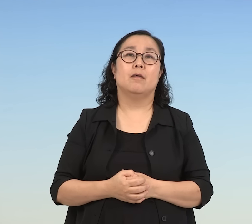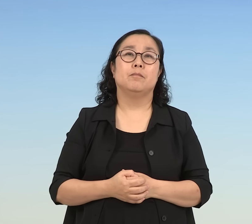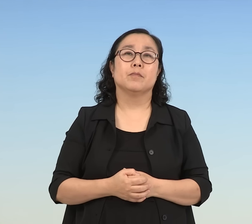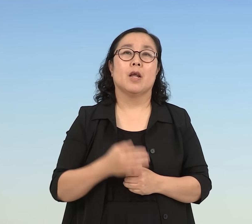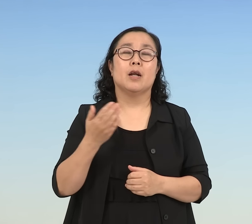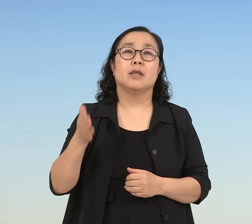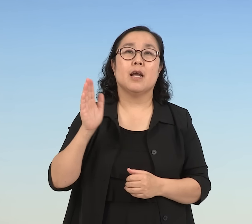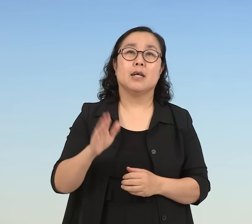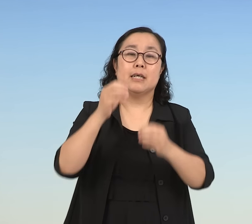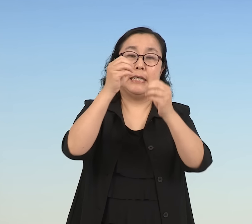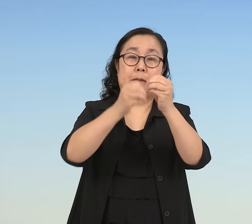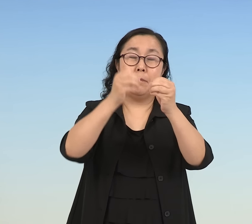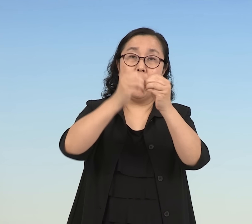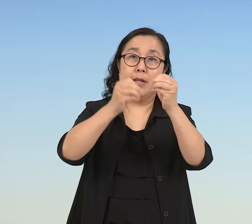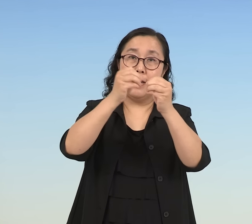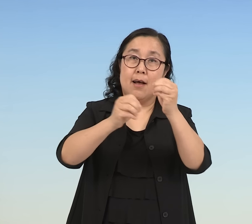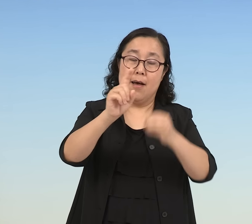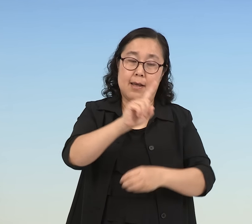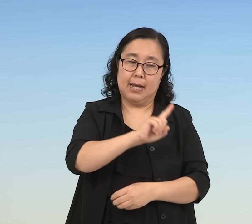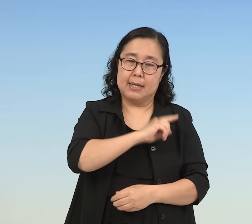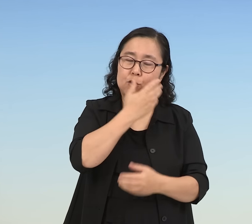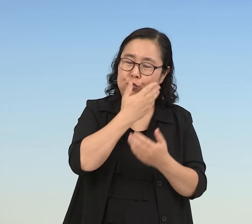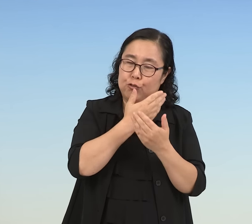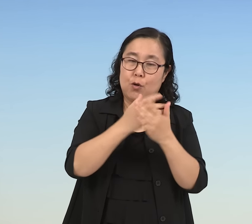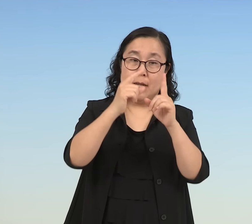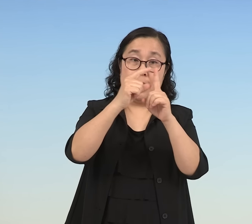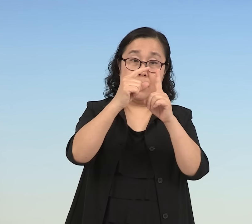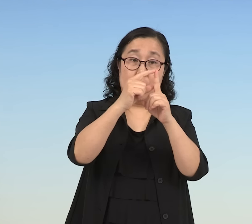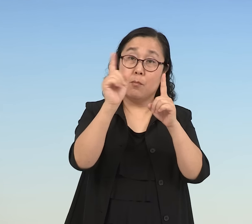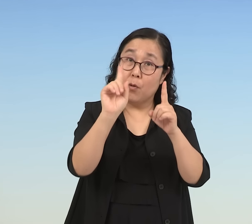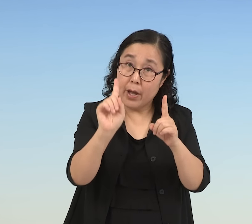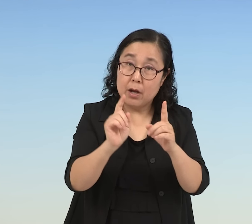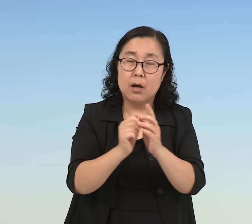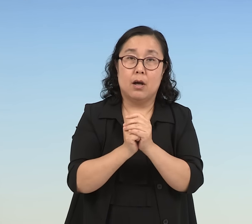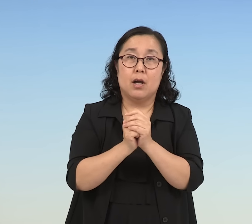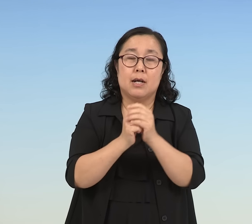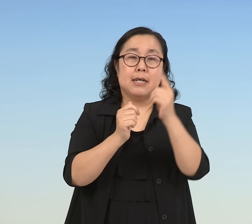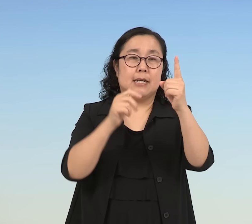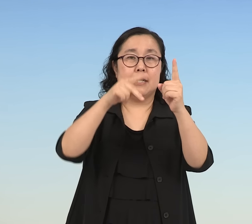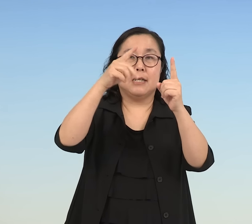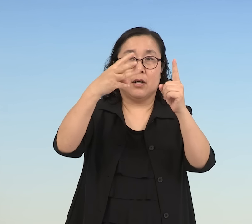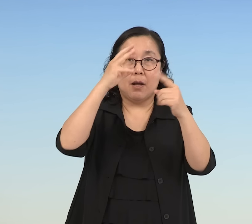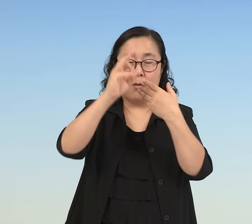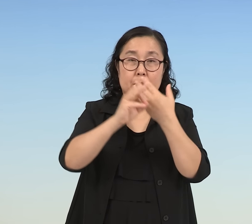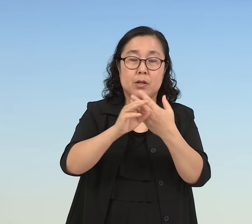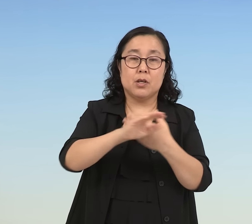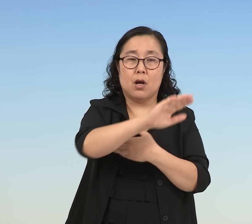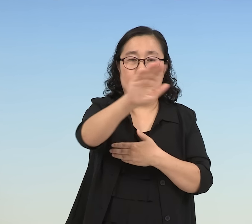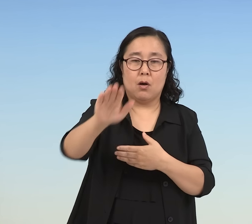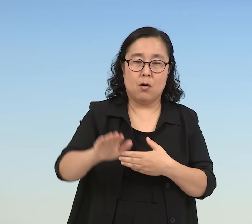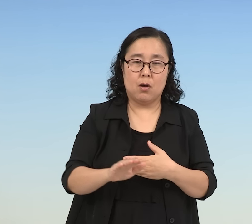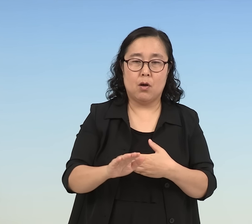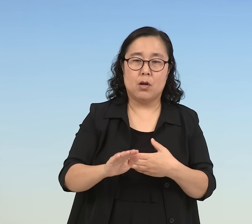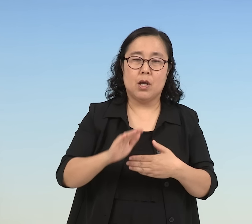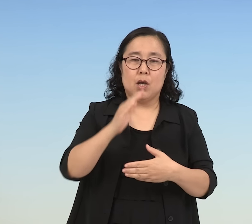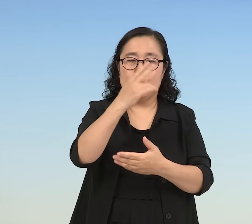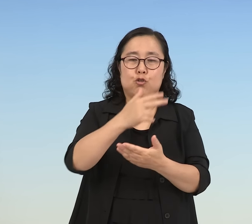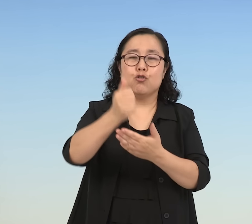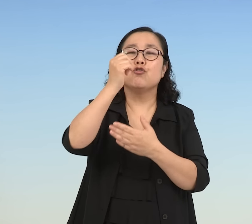근데 여러분, 이 시편에서 저는 제일 중요한 한 단어를 찾으라면요, 1절에 나오는 여호와 우리 주여 할 때